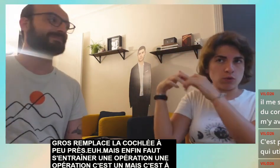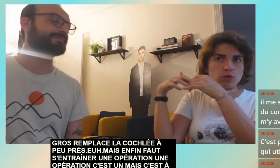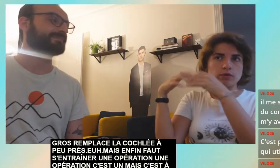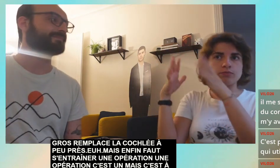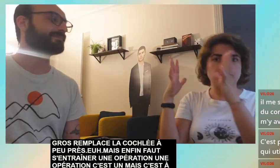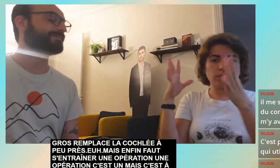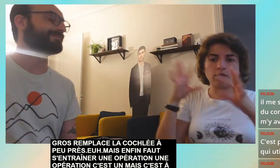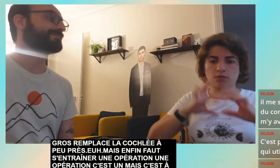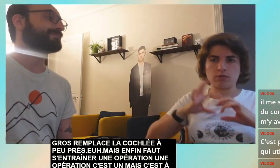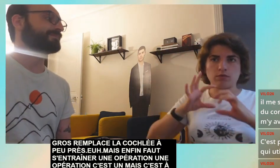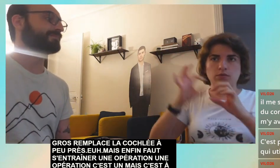cerveau et puis.